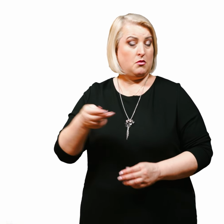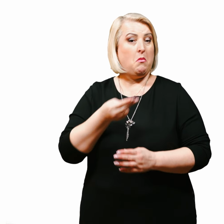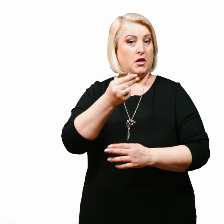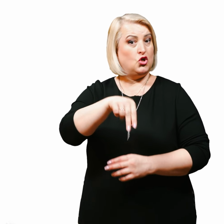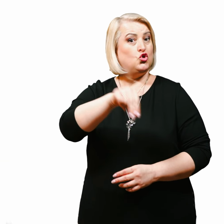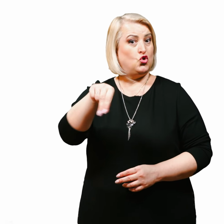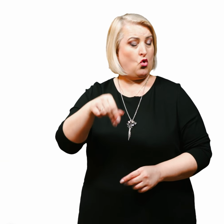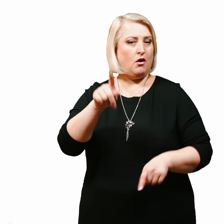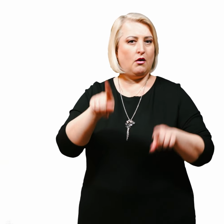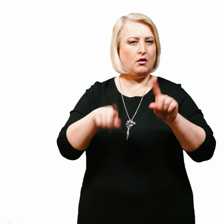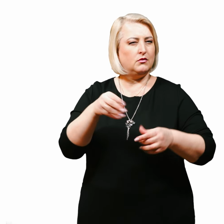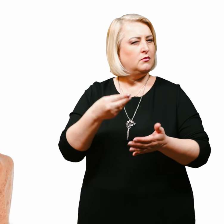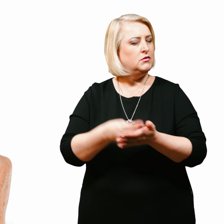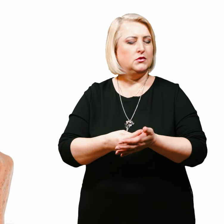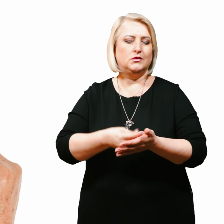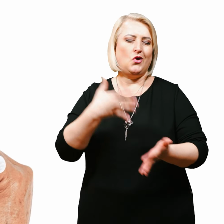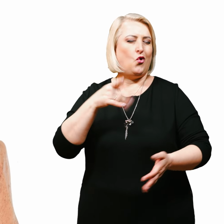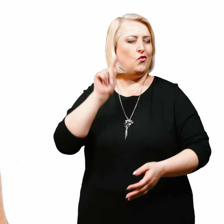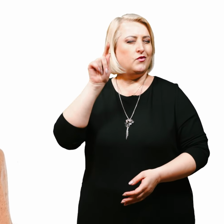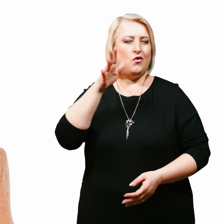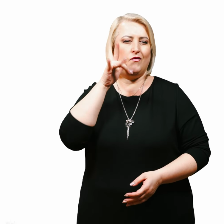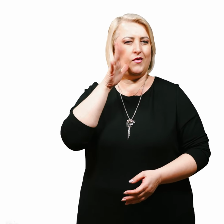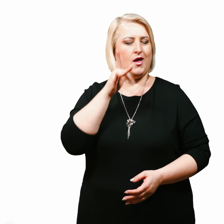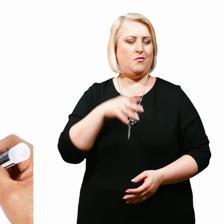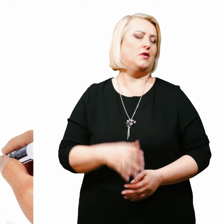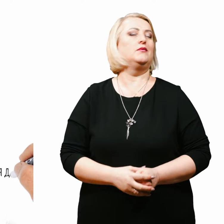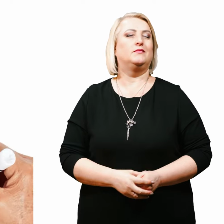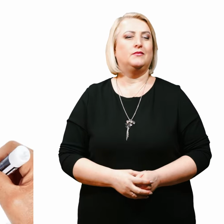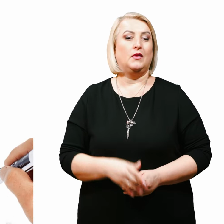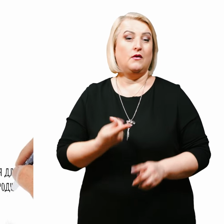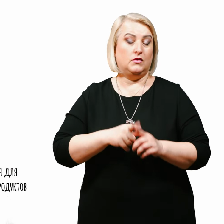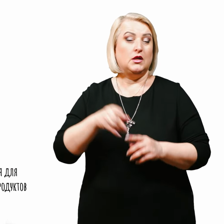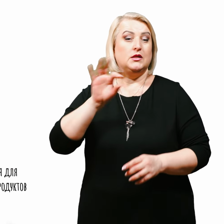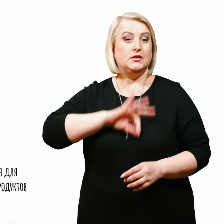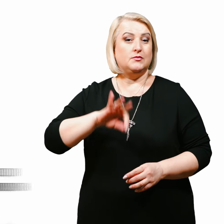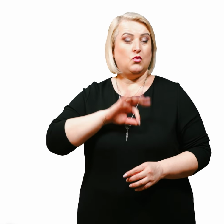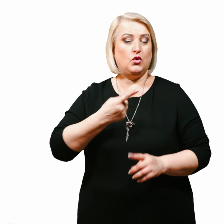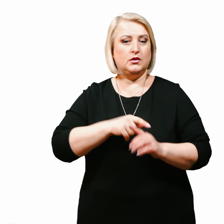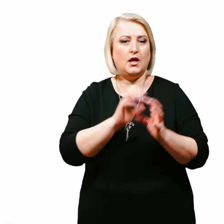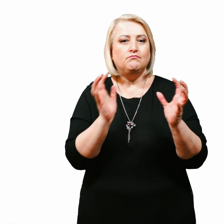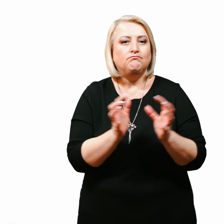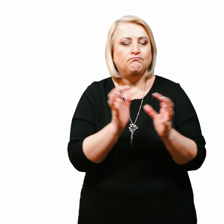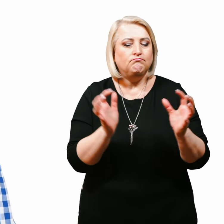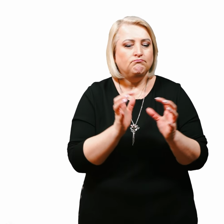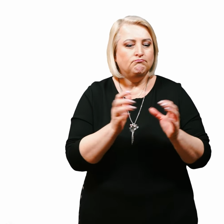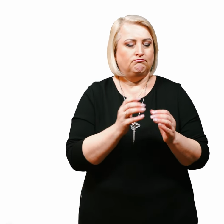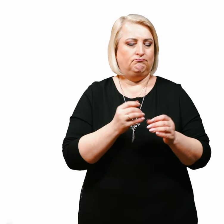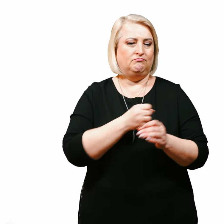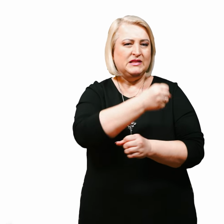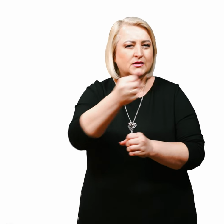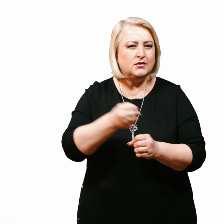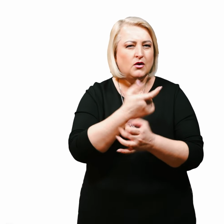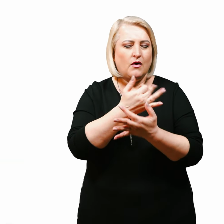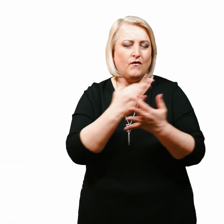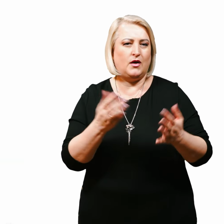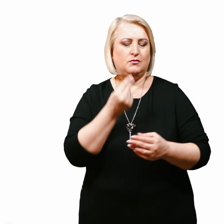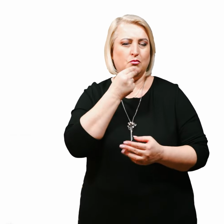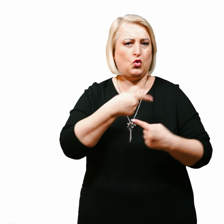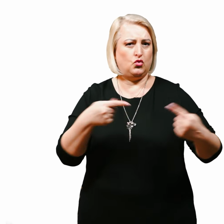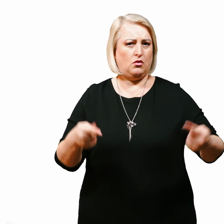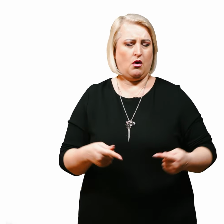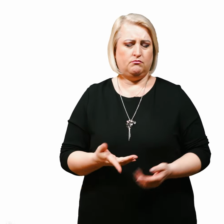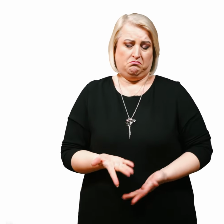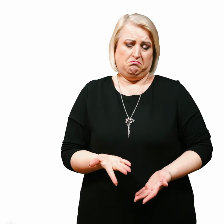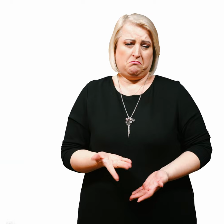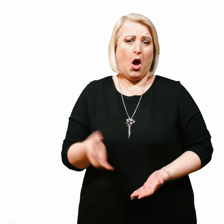– редким и ценным по тем временам товаром, который использовали для консервации продуктов. И все же, как насчет моей